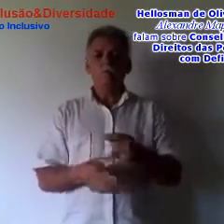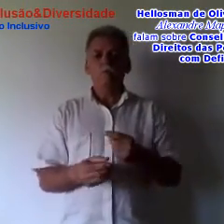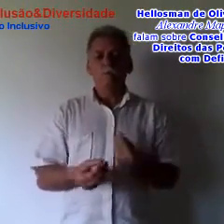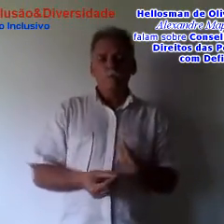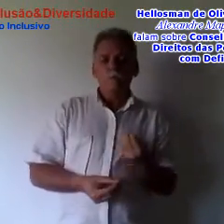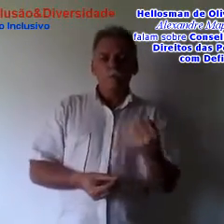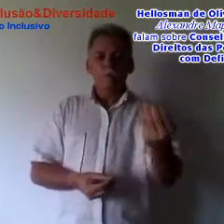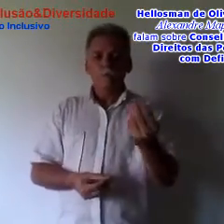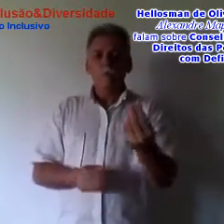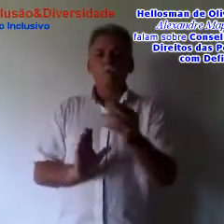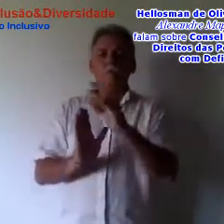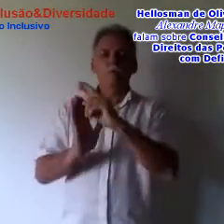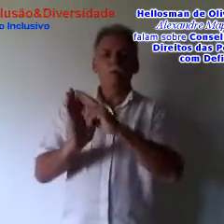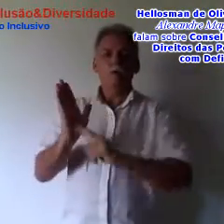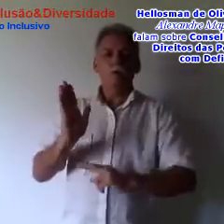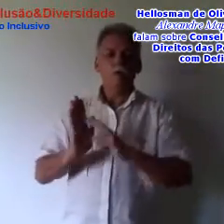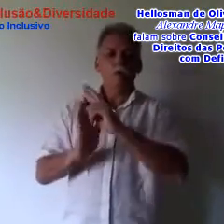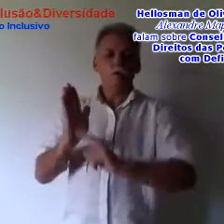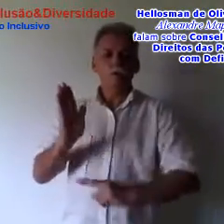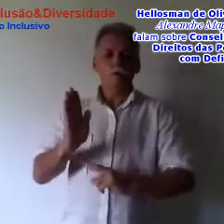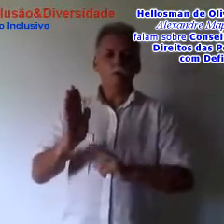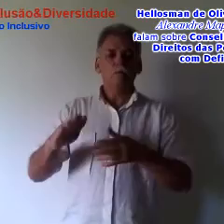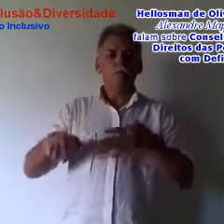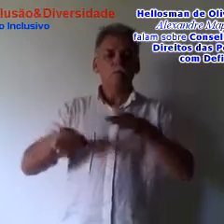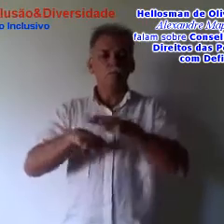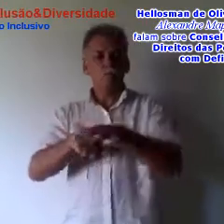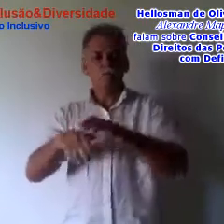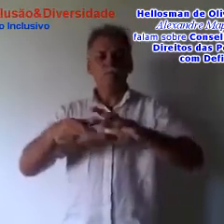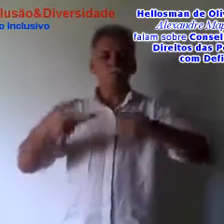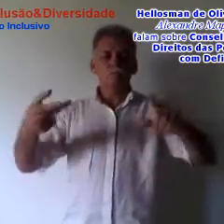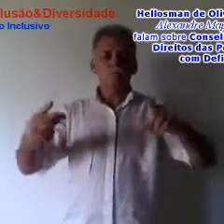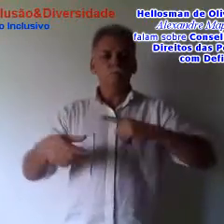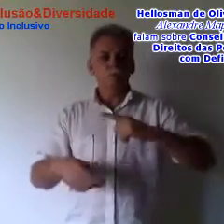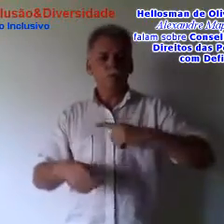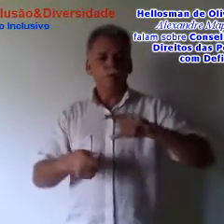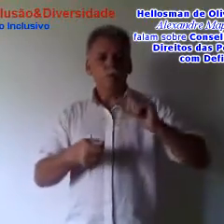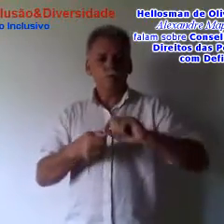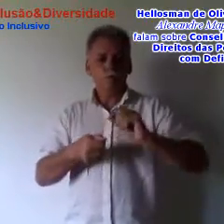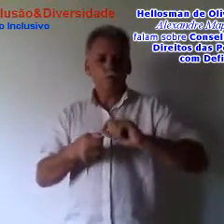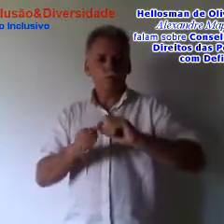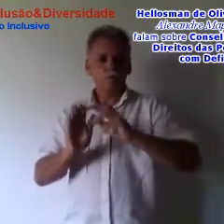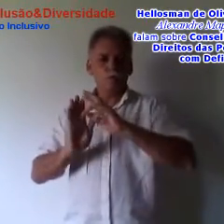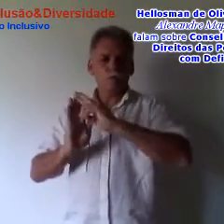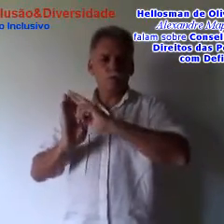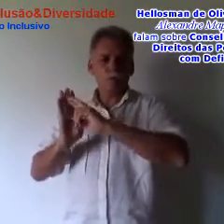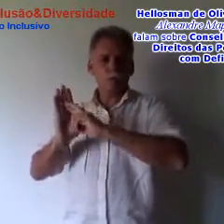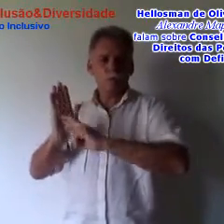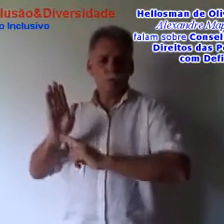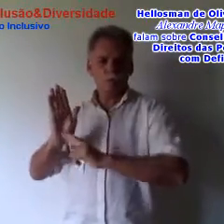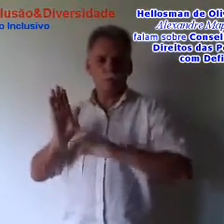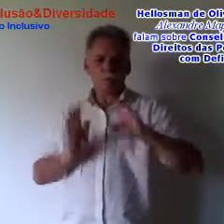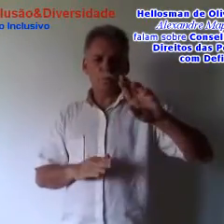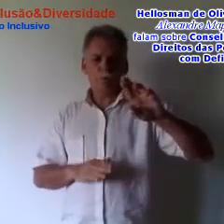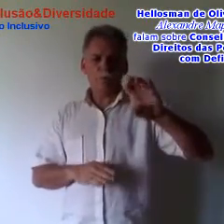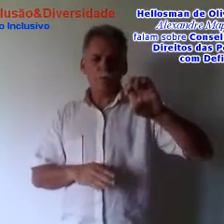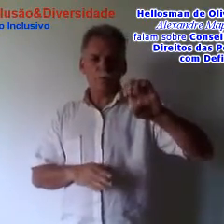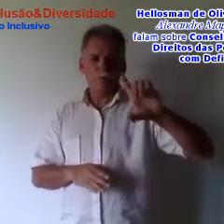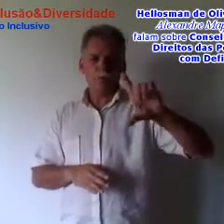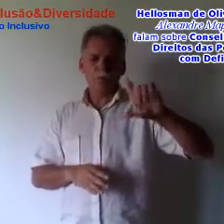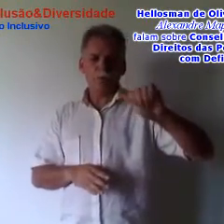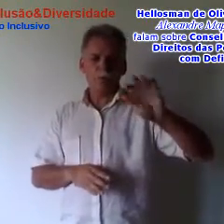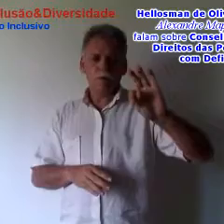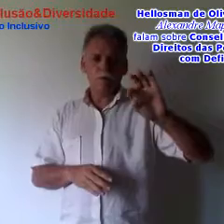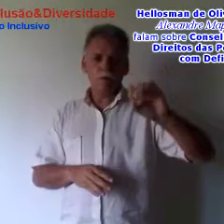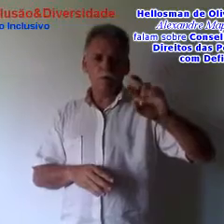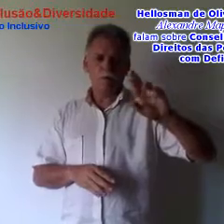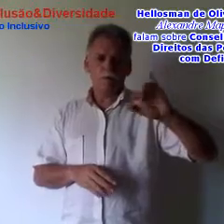enviar o seu relatório de implementação, né? Então é um relatório que está sendo produzido